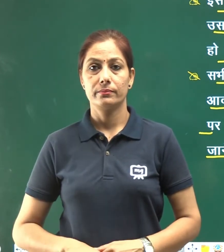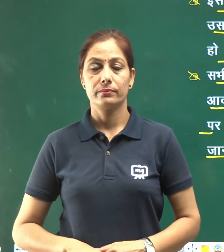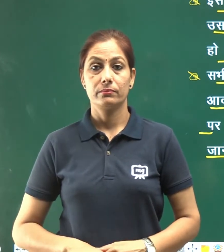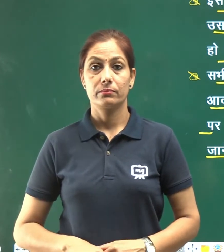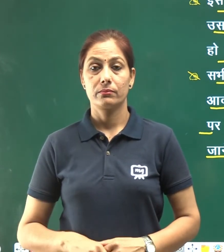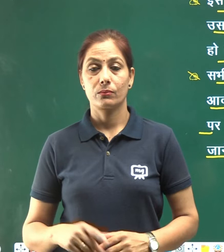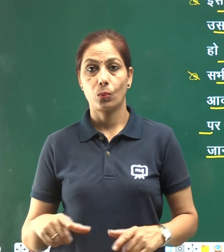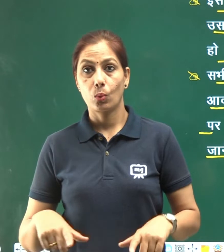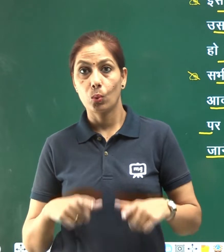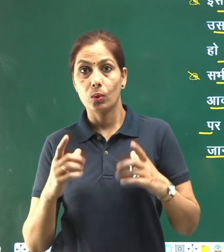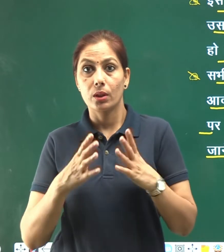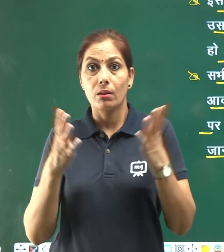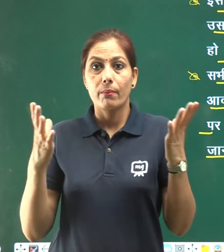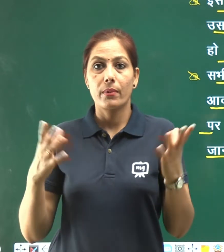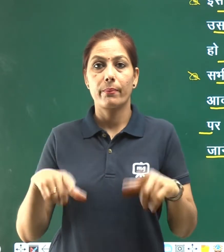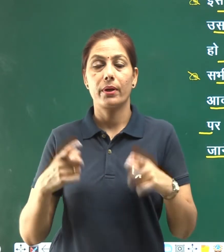कितना बड़ा पेड़ था,